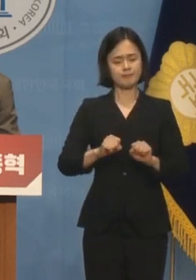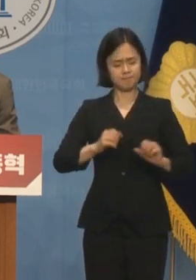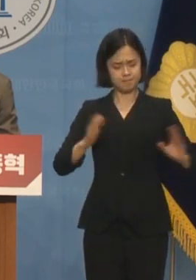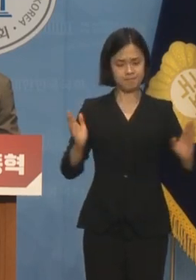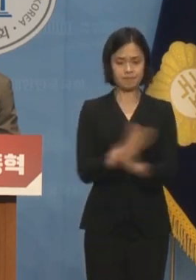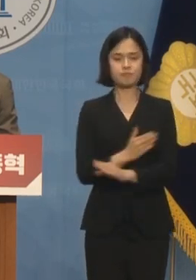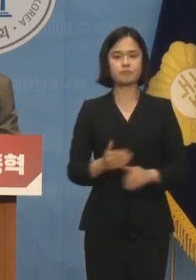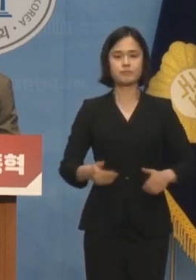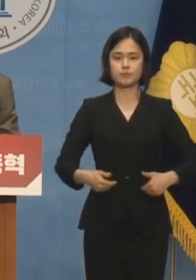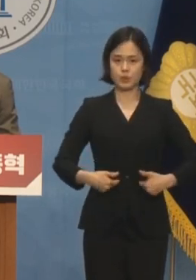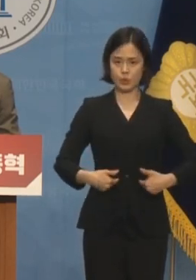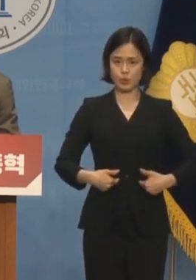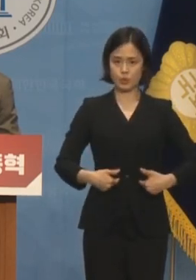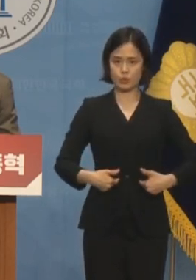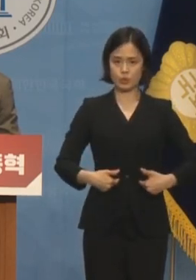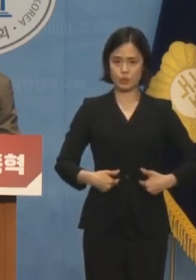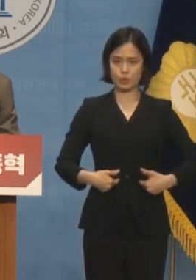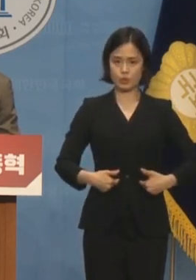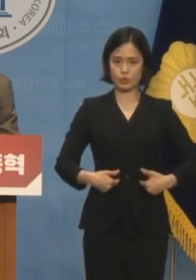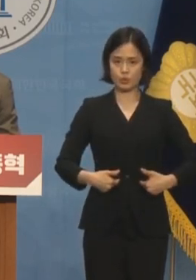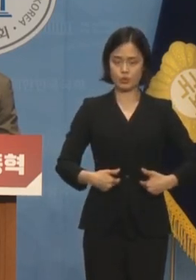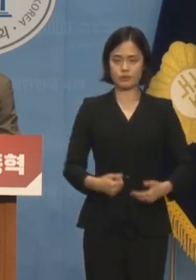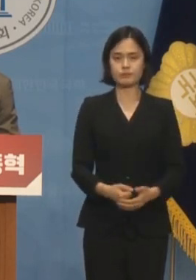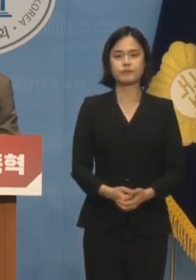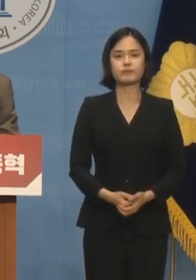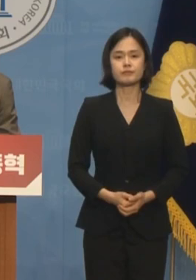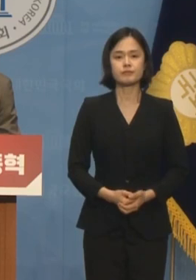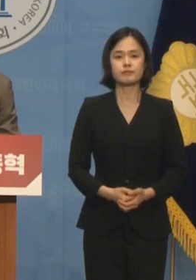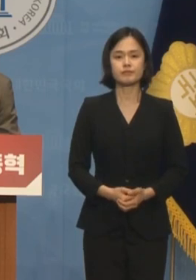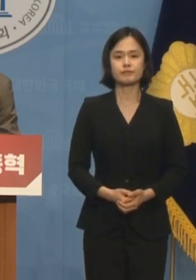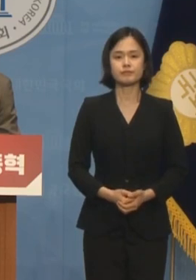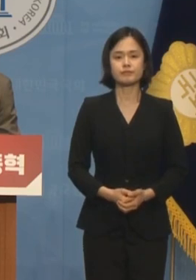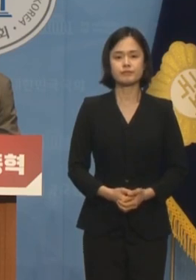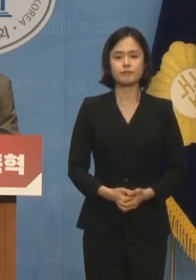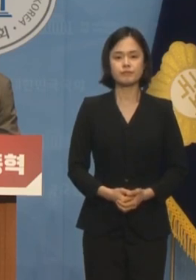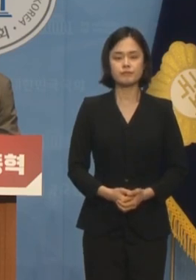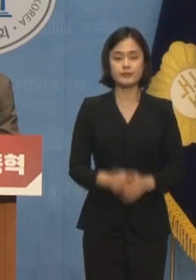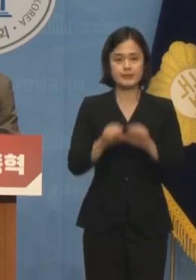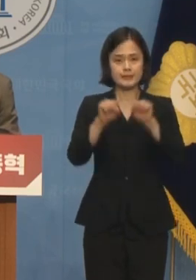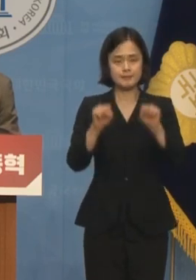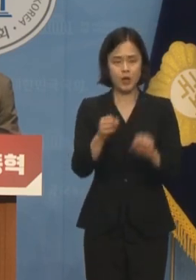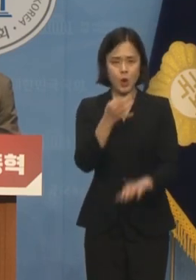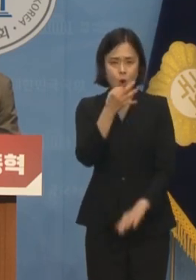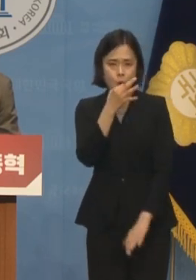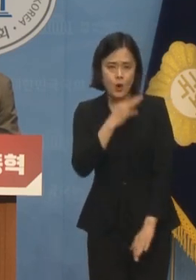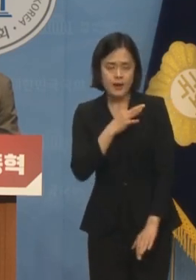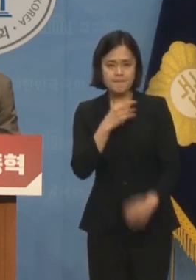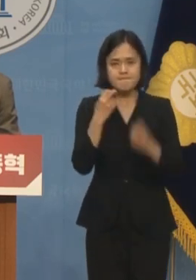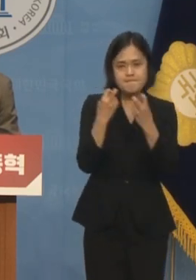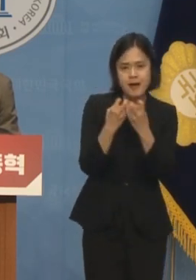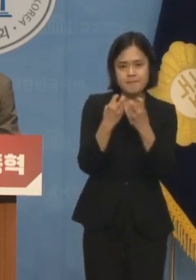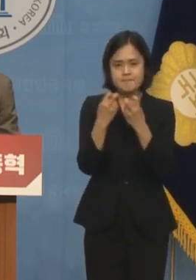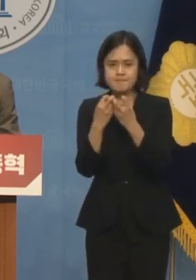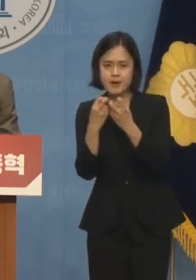것입니다. 사무처를 보다 유기적이고 효율적인 시스템으로 바꾸어야